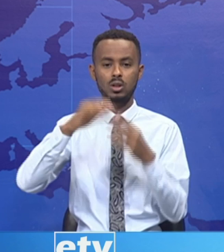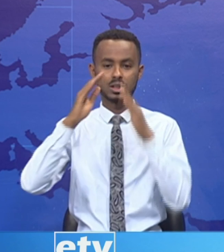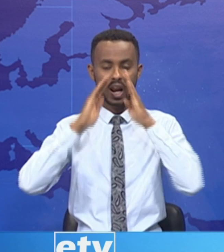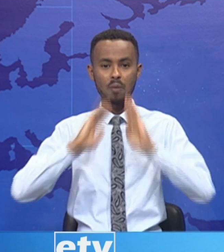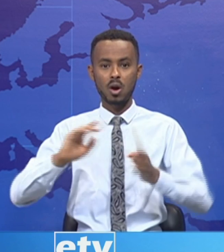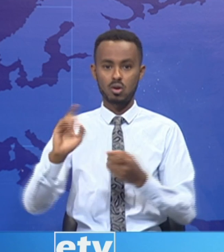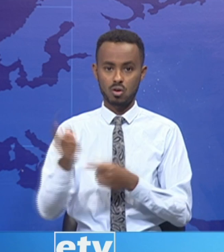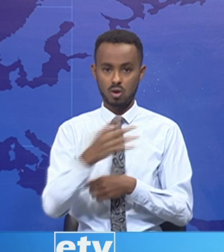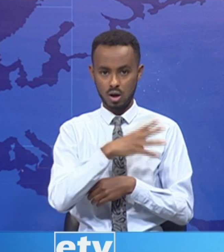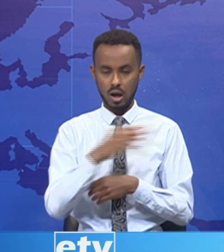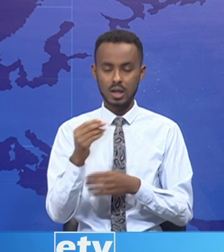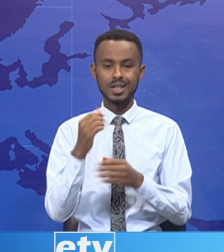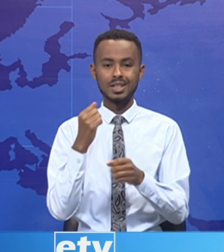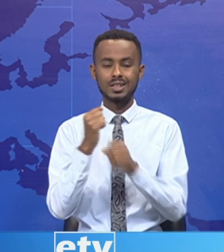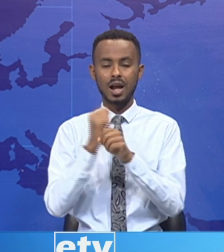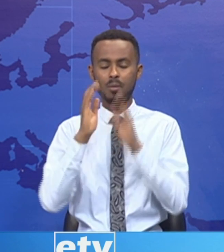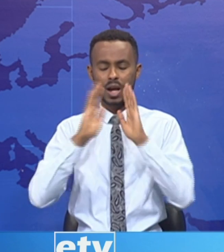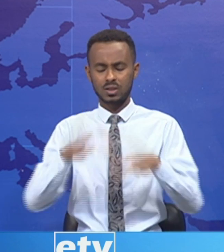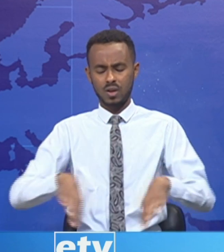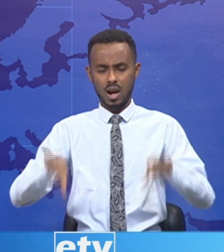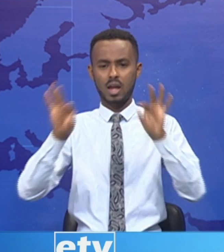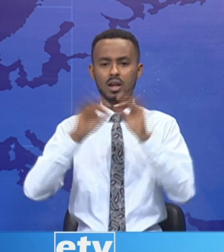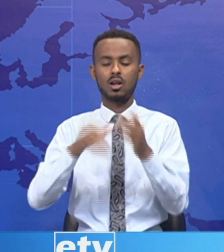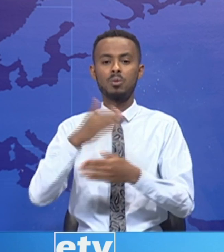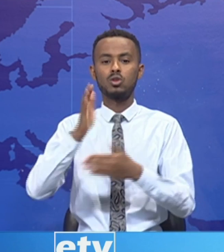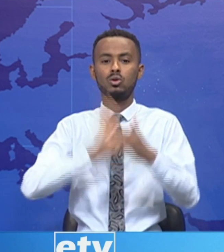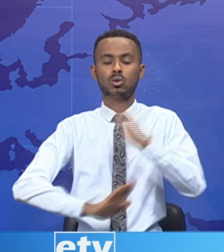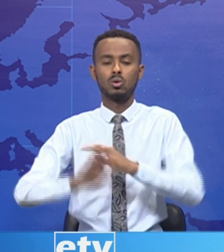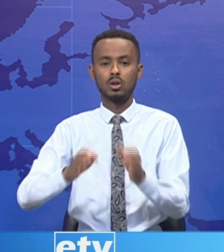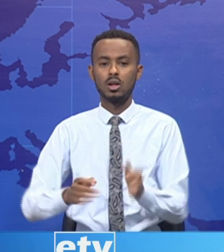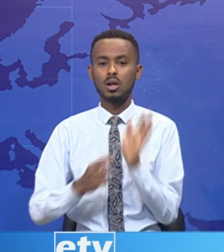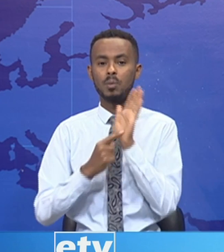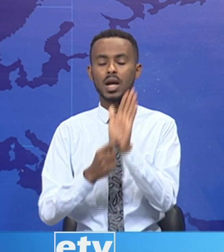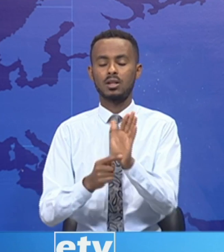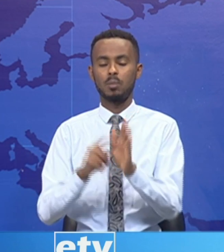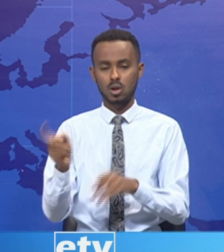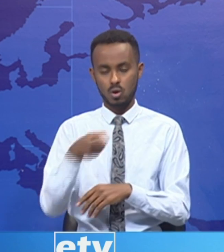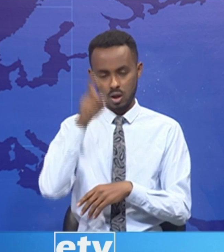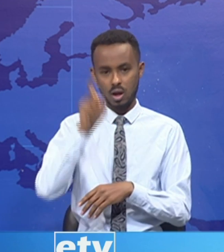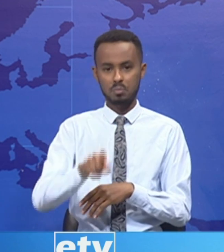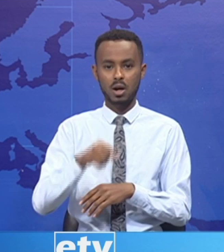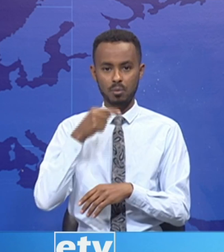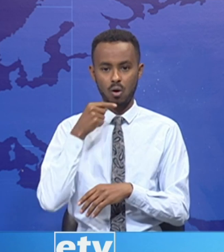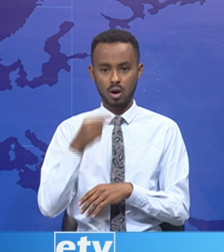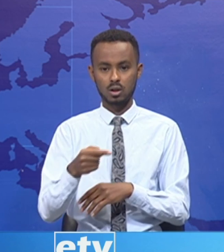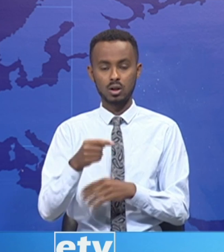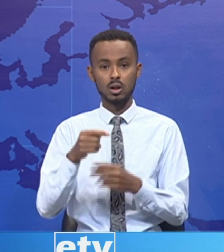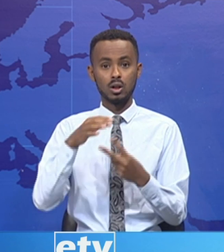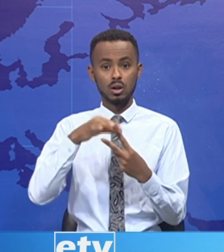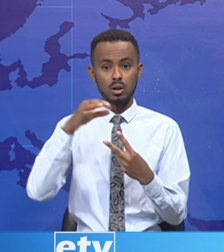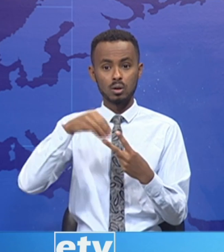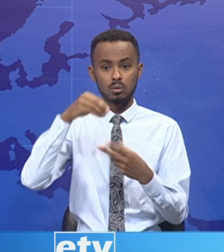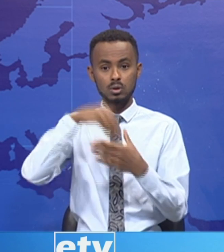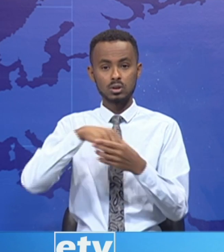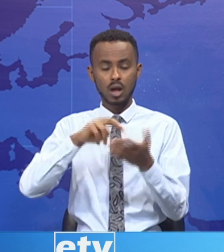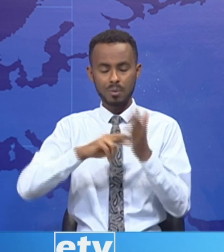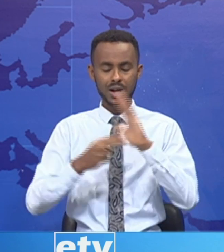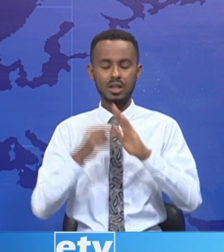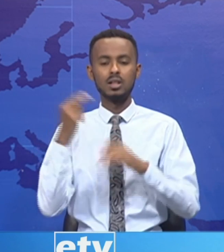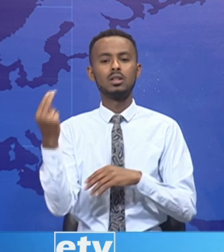ሰላማዊ እንዲሆንና የሰላምን አስፈላጊነት ለመጪው ትውልድ የምናሳይበት ሊሆን ይገባል ብለዋል። ምርጫ ማለት ጥቅም